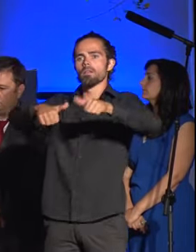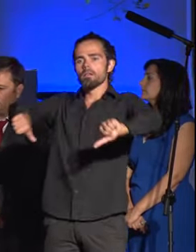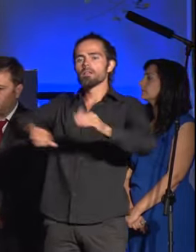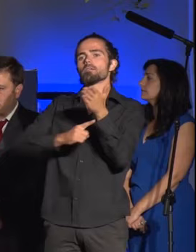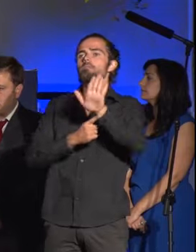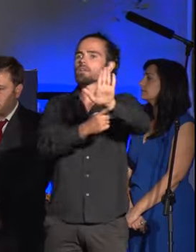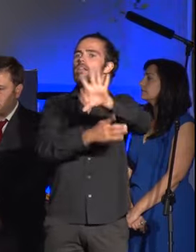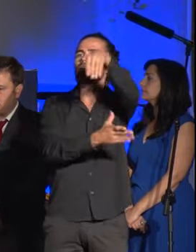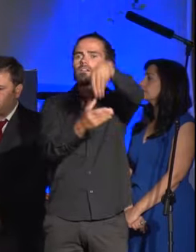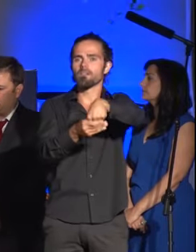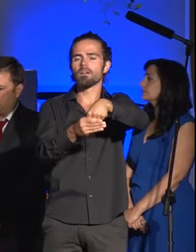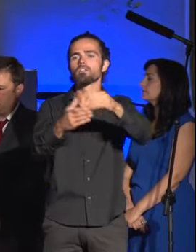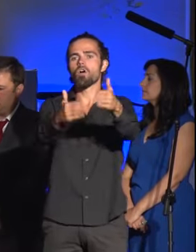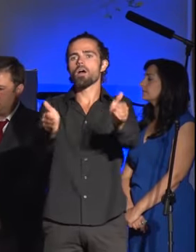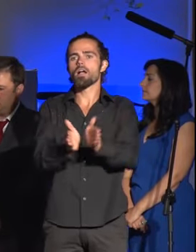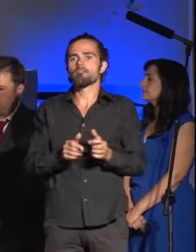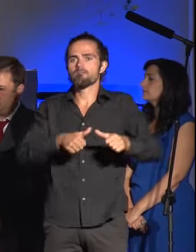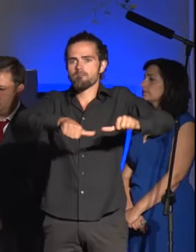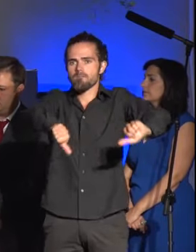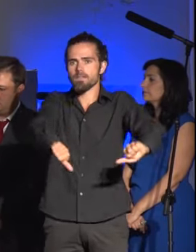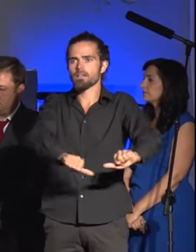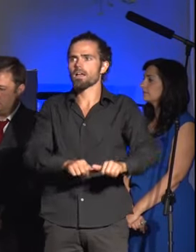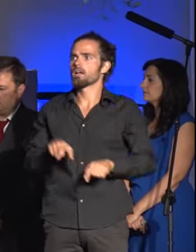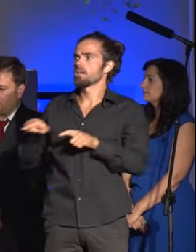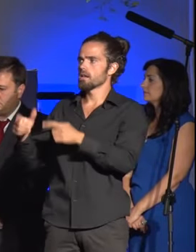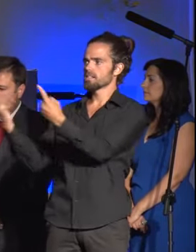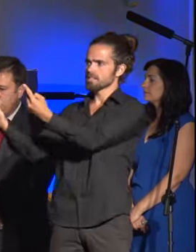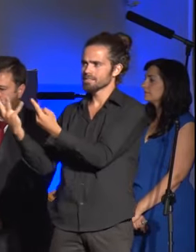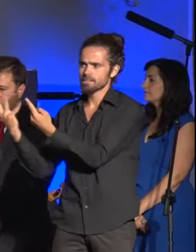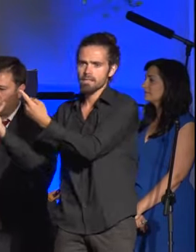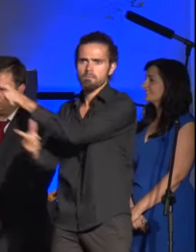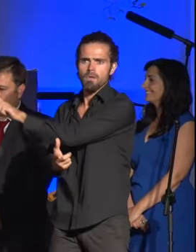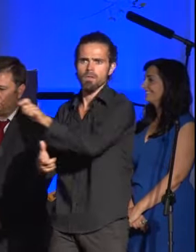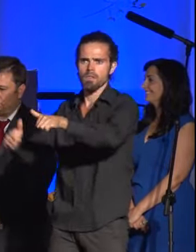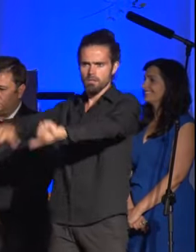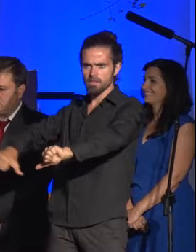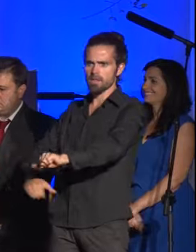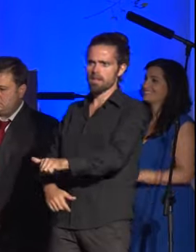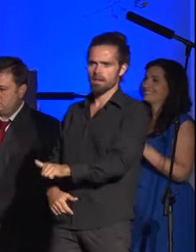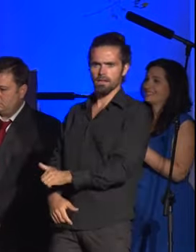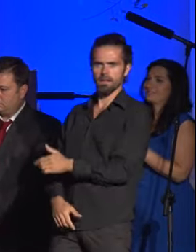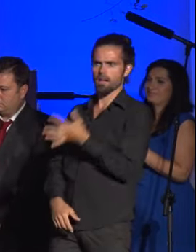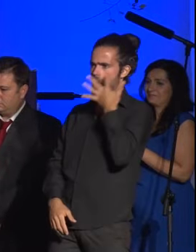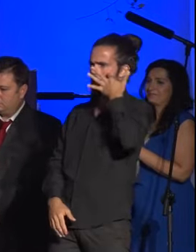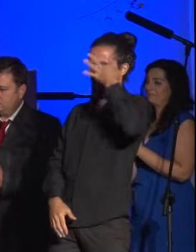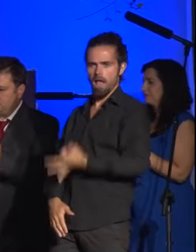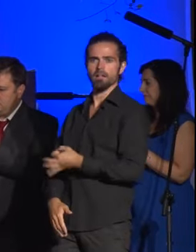Allá donde vayáis, aquí hay seis albaceteños de casta. Así que enhorabuena y felicito con